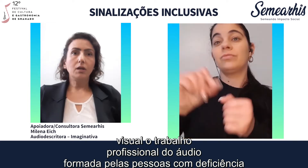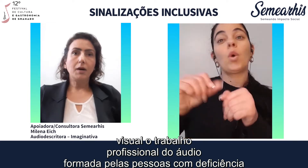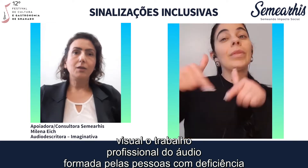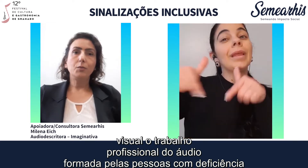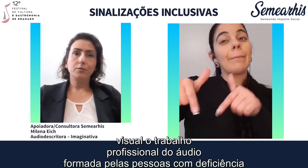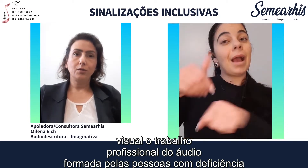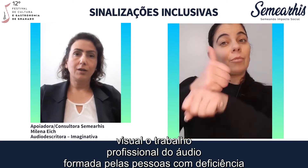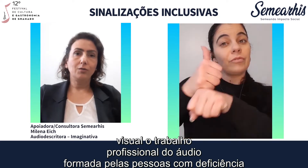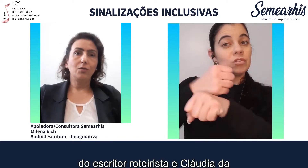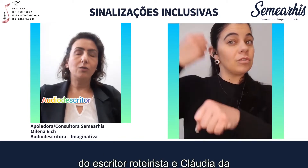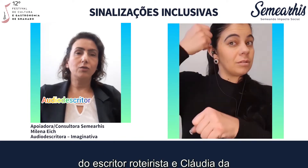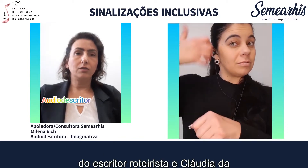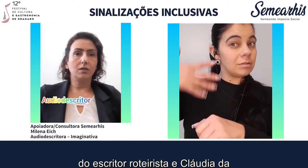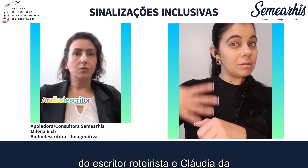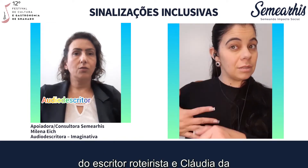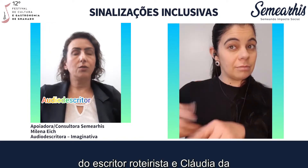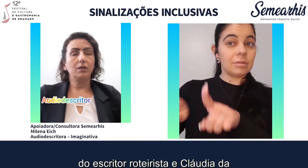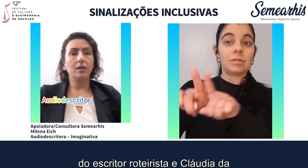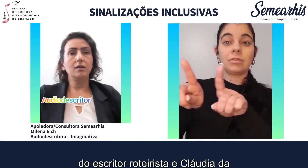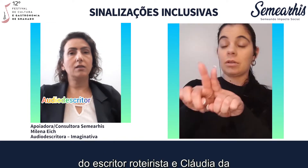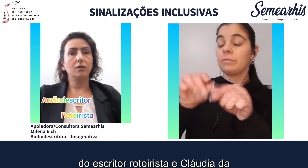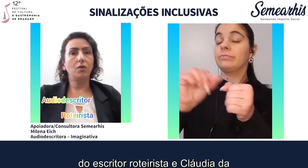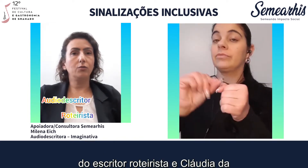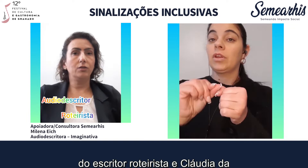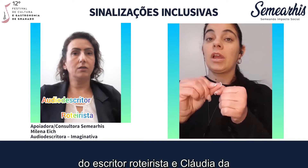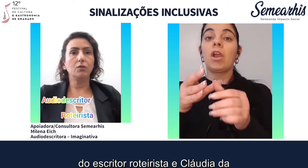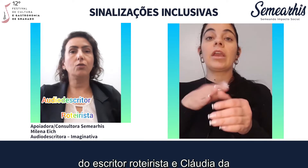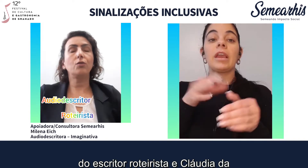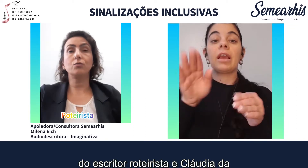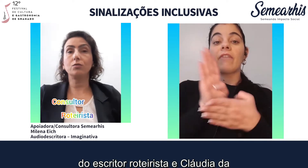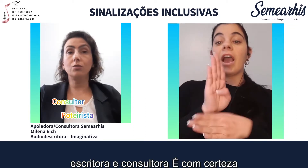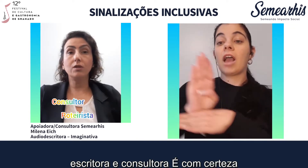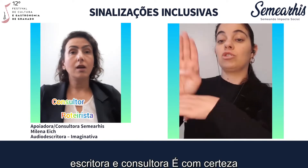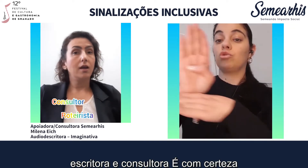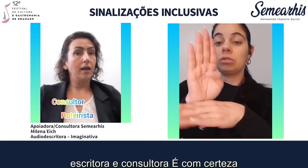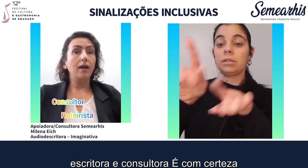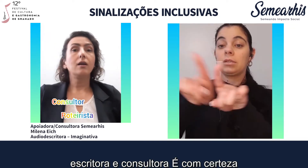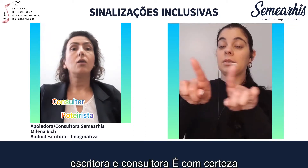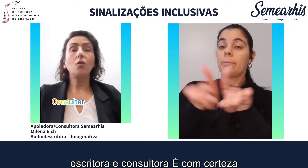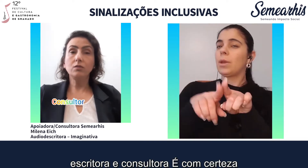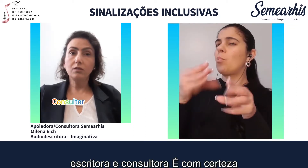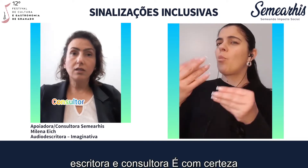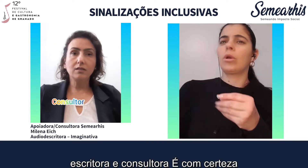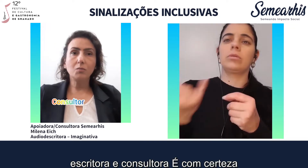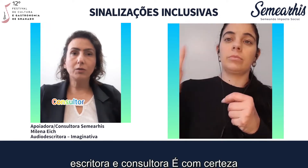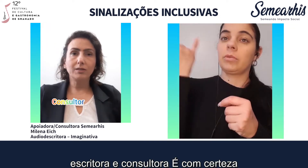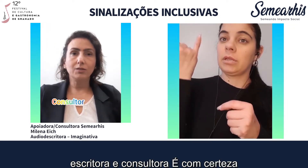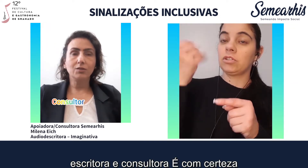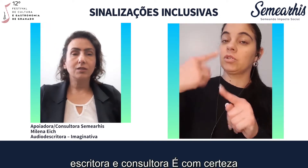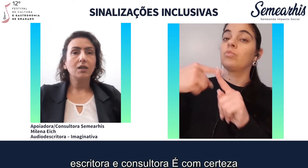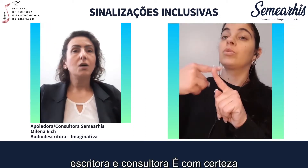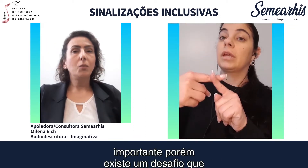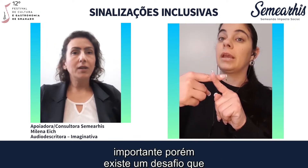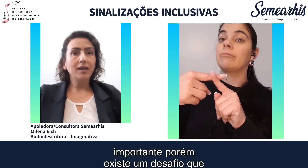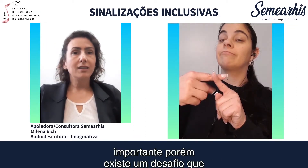O trabalho profissional do audiodescritor roteirista e do audiodescritor consultor é, com certeza,